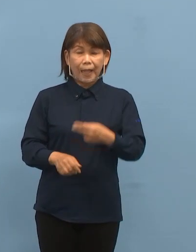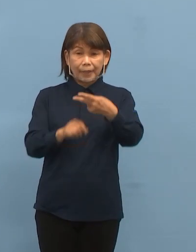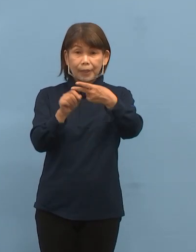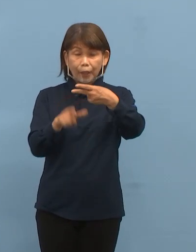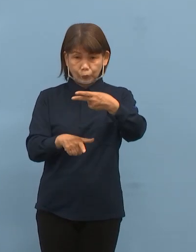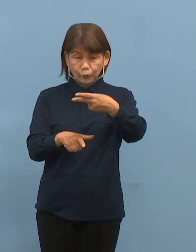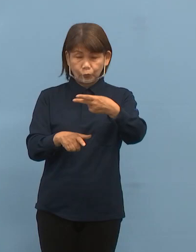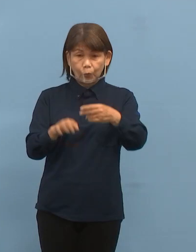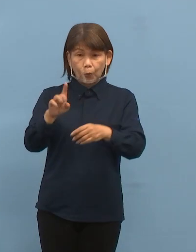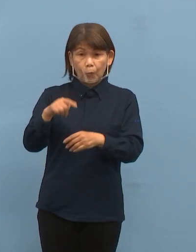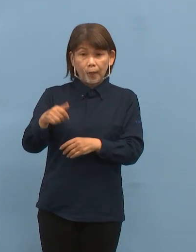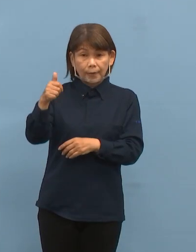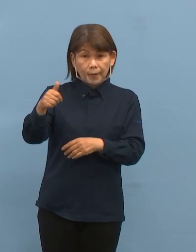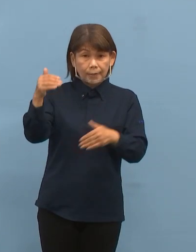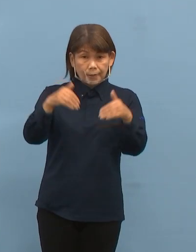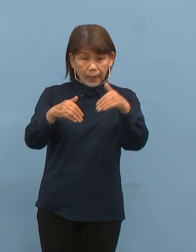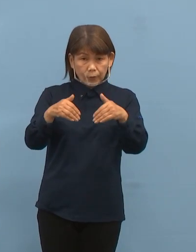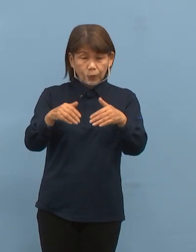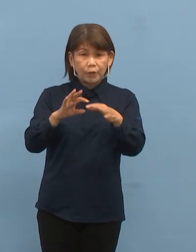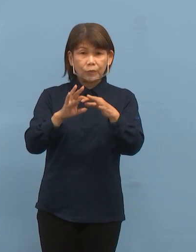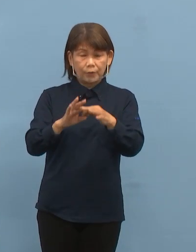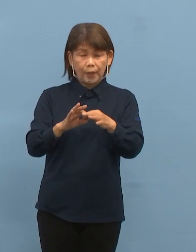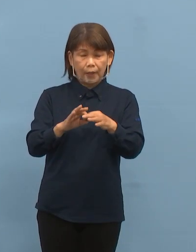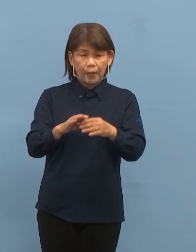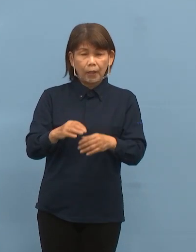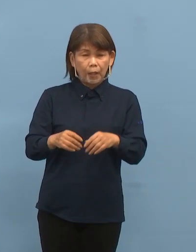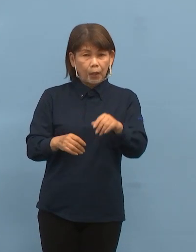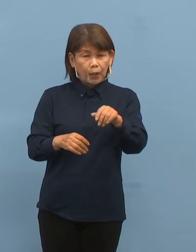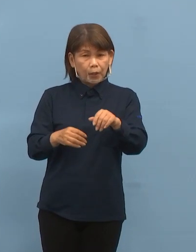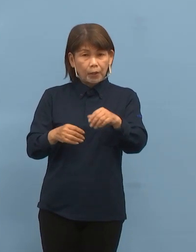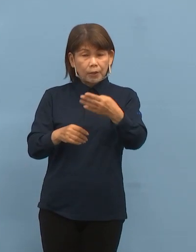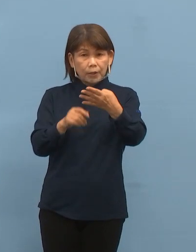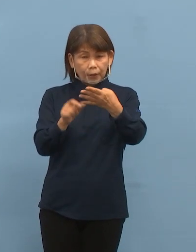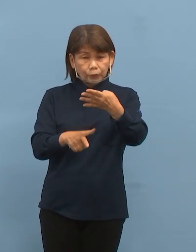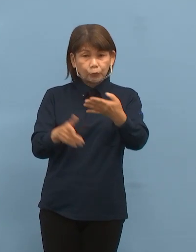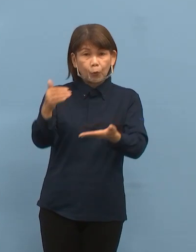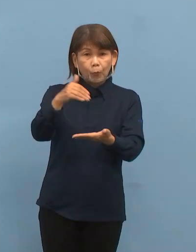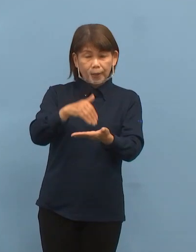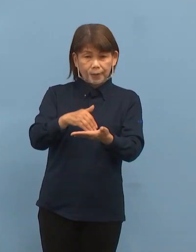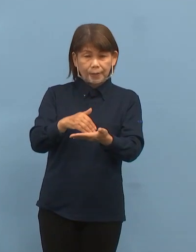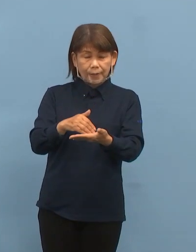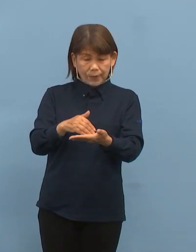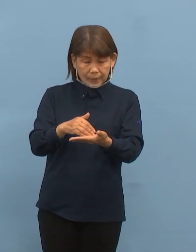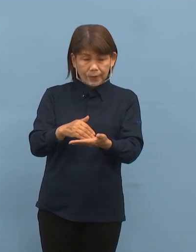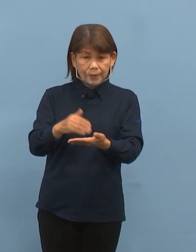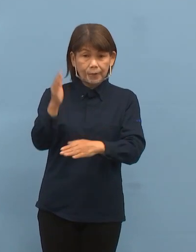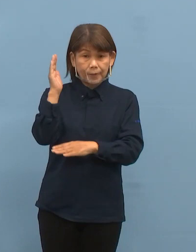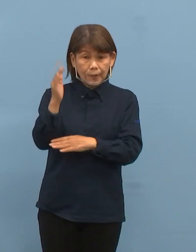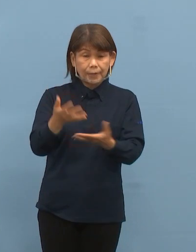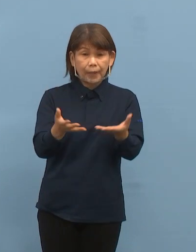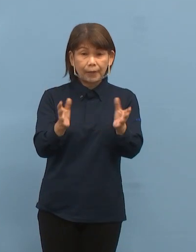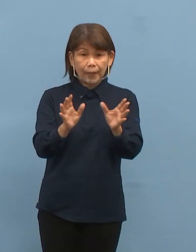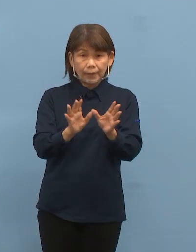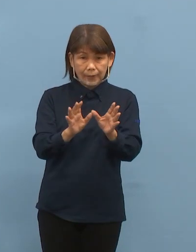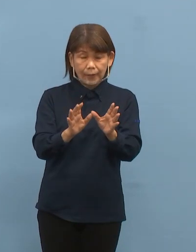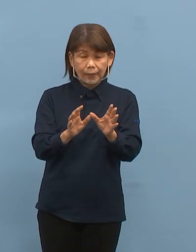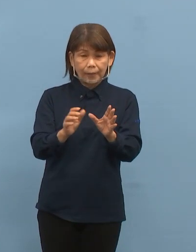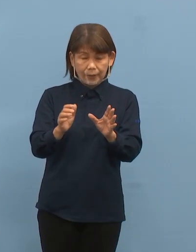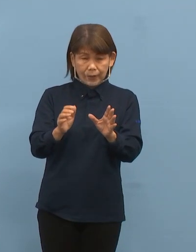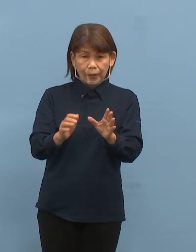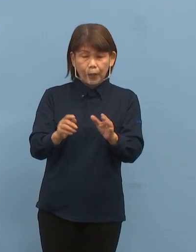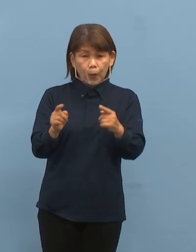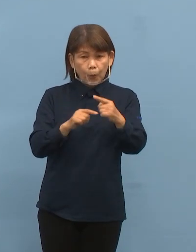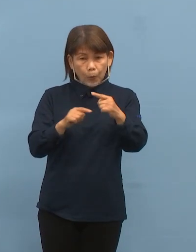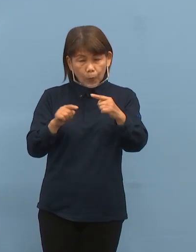についてなんですけれども、はい、先月の5月に政治団体が 知事らを相手にですね、公選法違反の